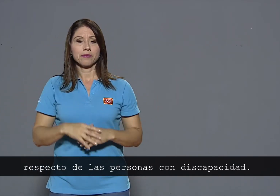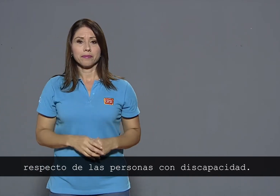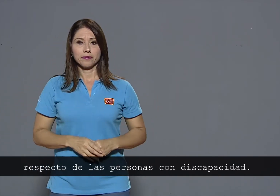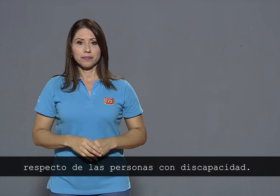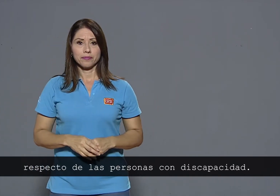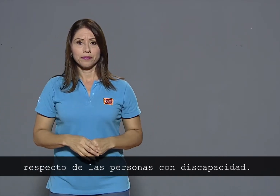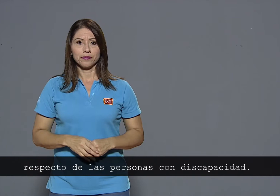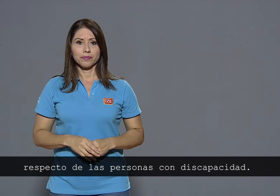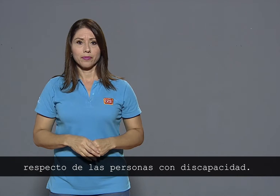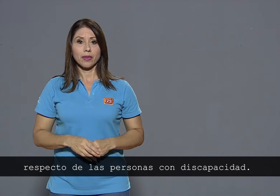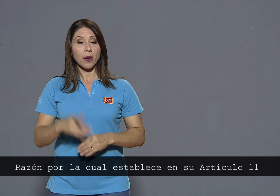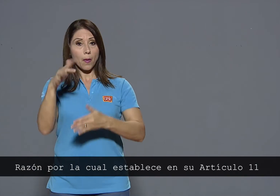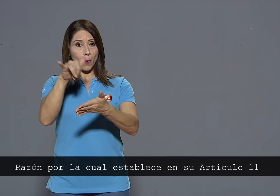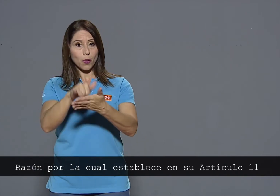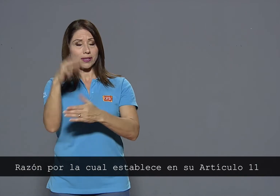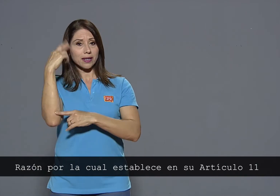discapacidad,